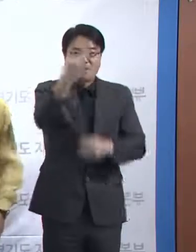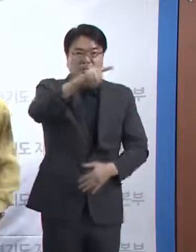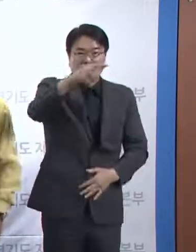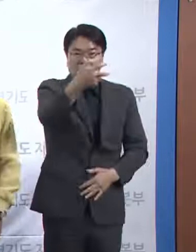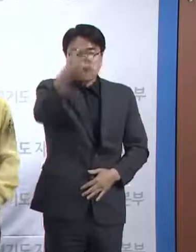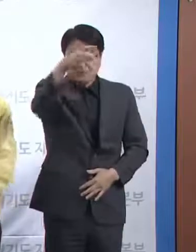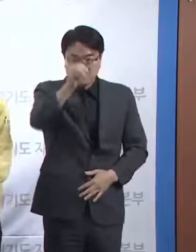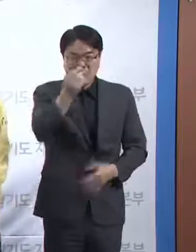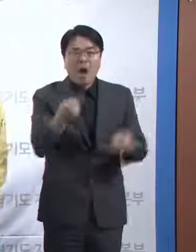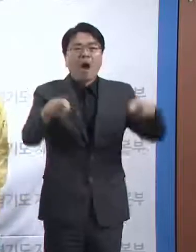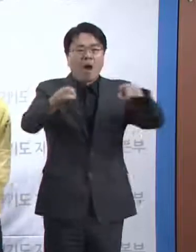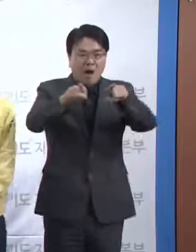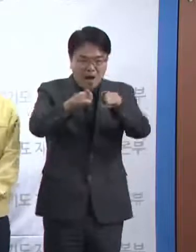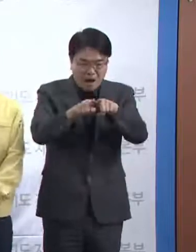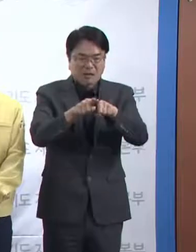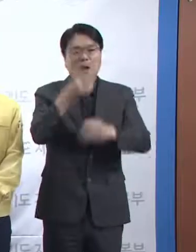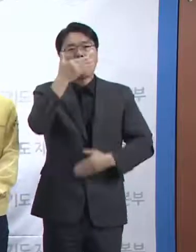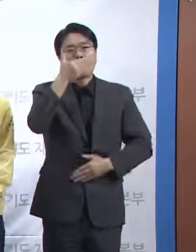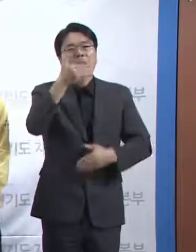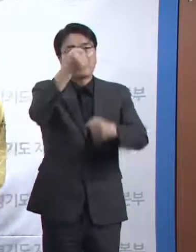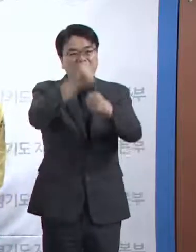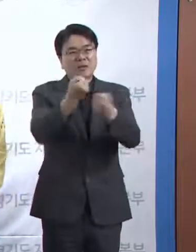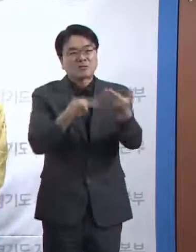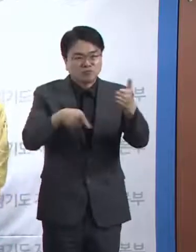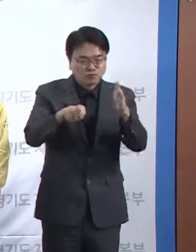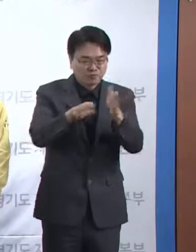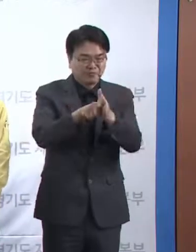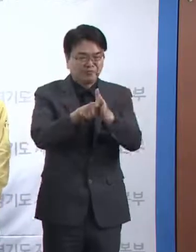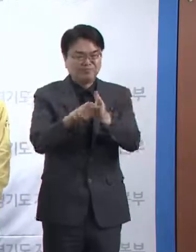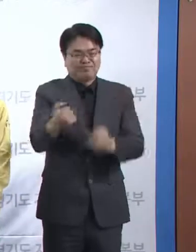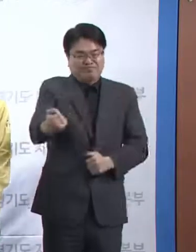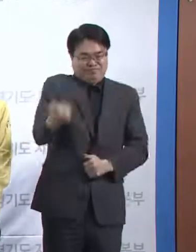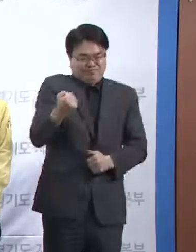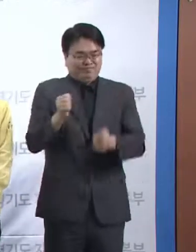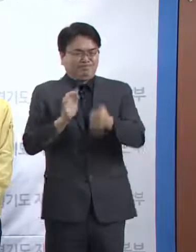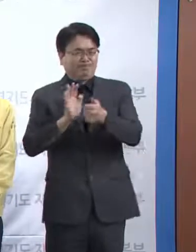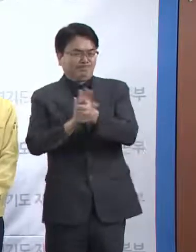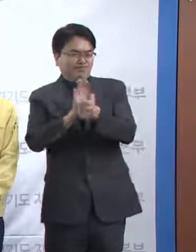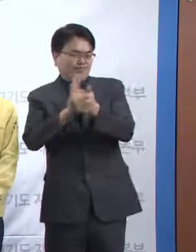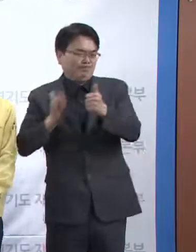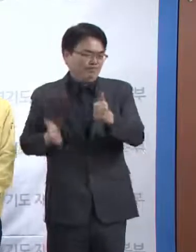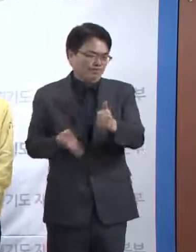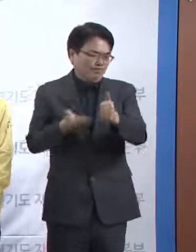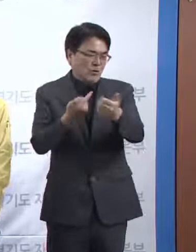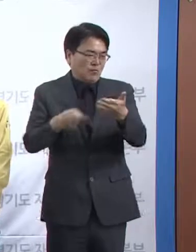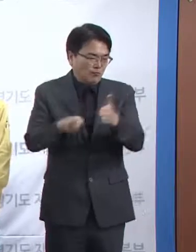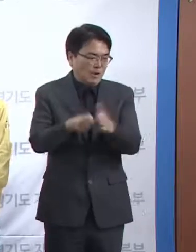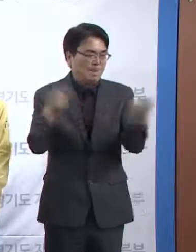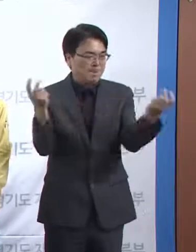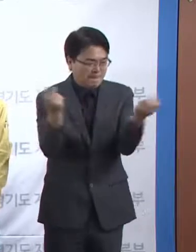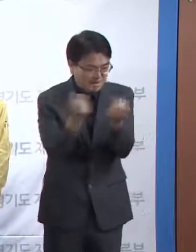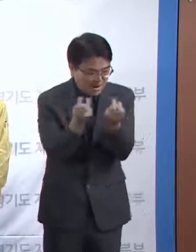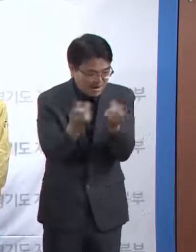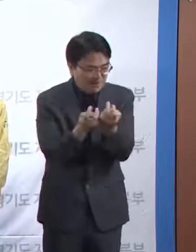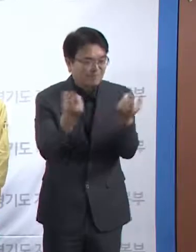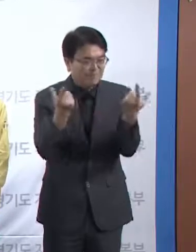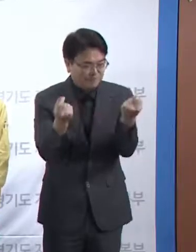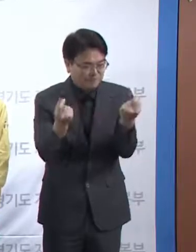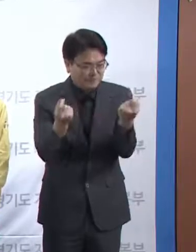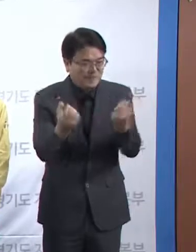도민들이 함께할 수 있도록 북도들 목적의 한 가지의 방법이 오늘 이